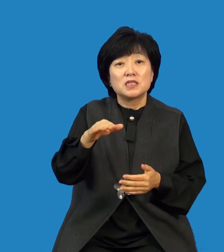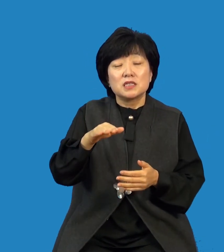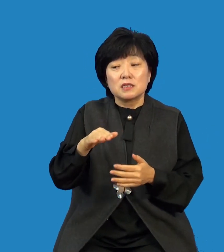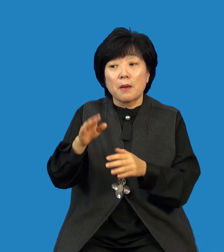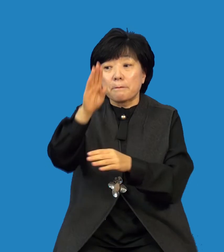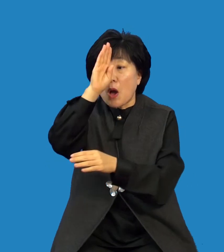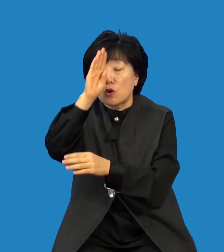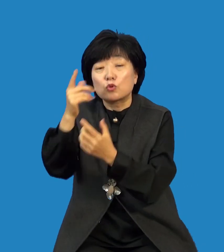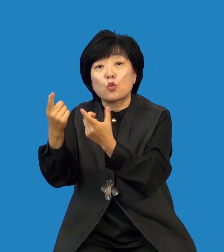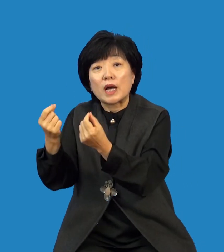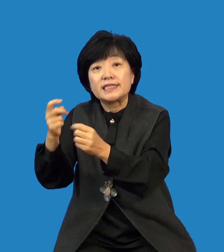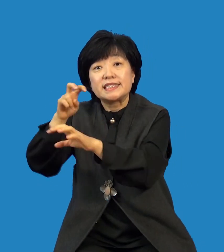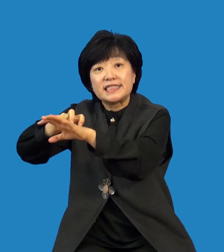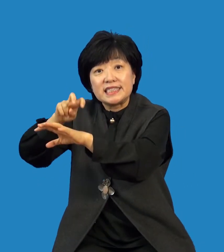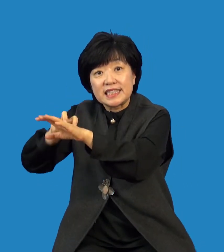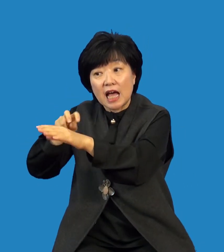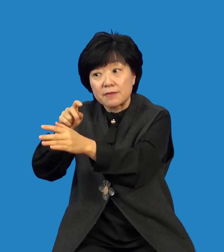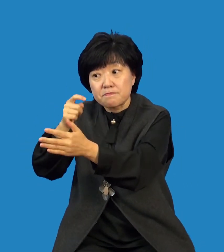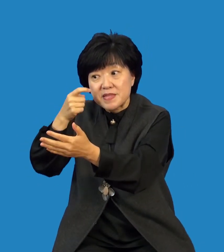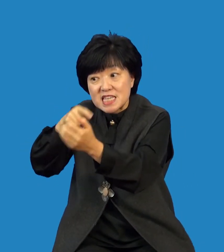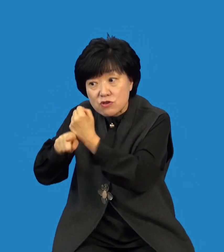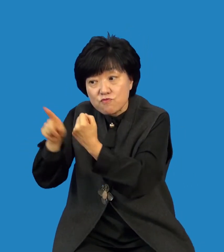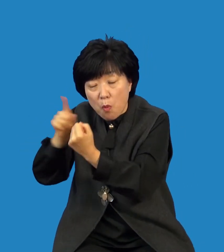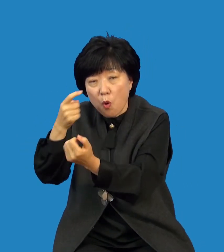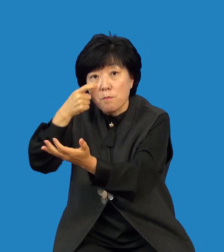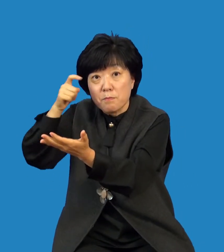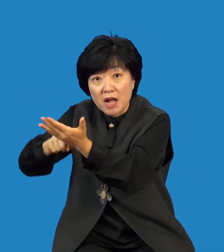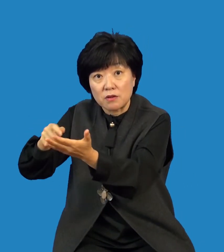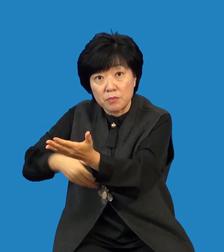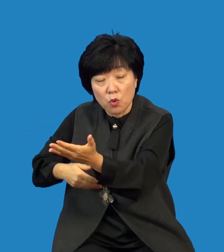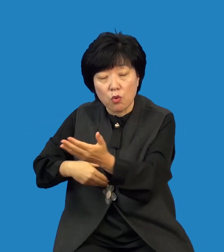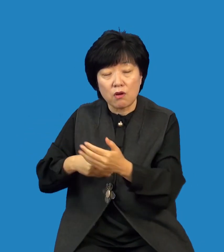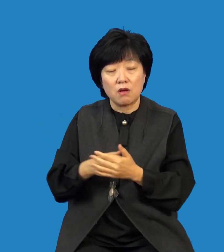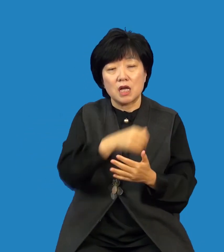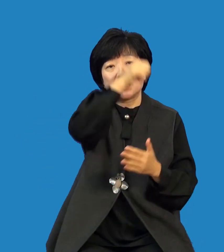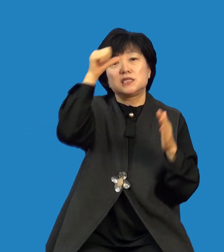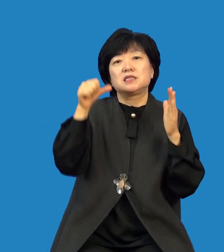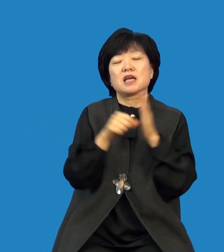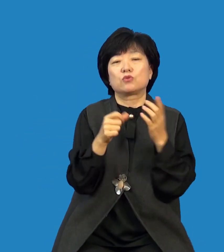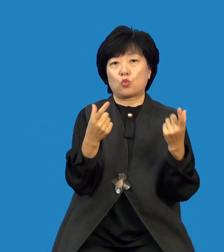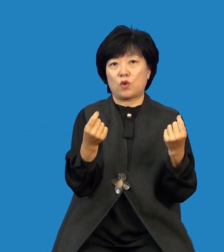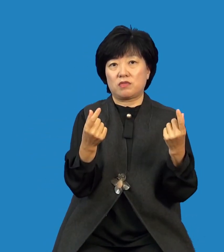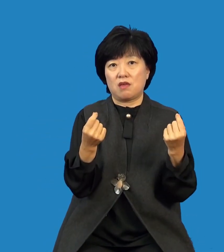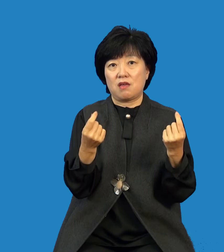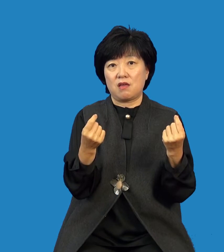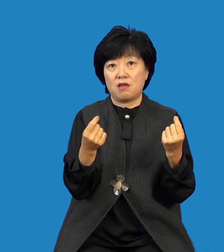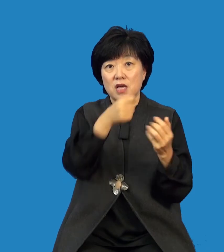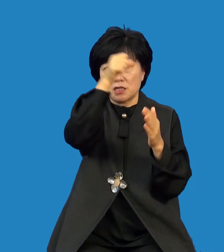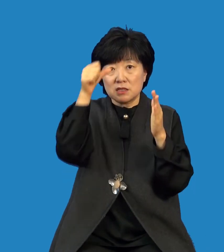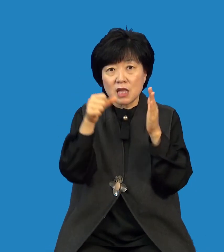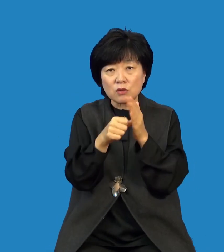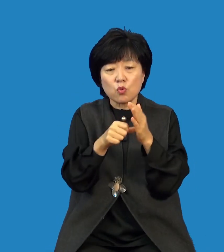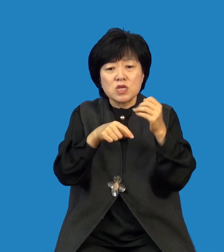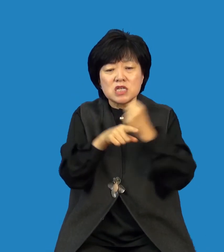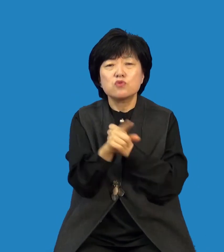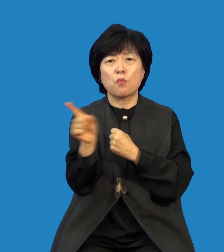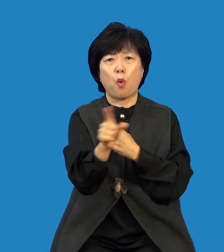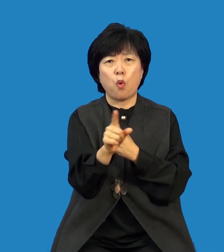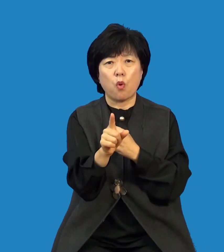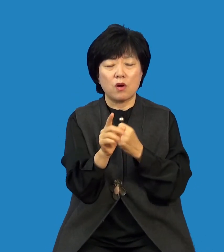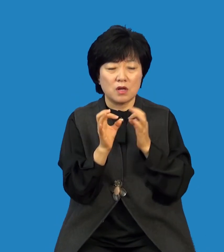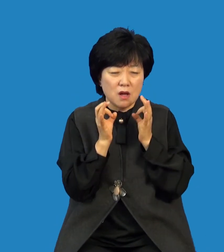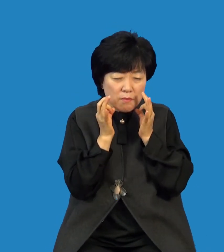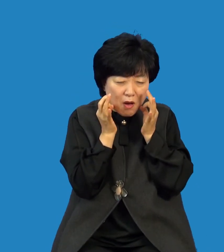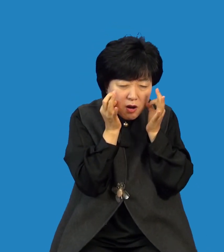그러면 고생은 고생대로 하고 노력은 노력대로 했는데 개선되지 않는 거예요. 계속 그 통증과 고통들이 있는 거예요.